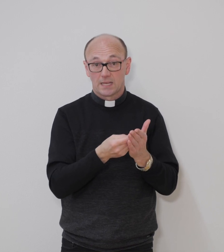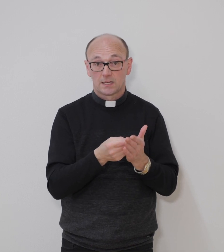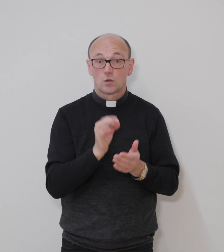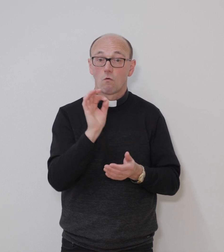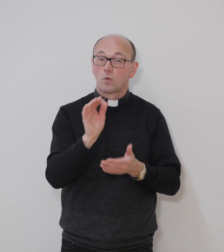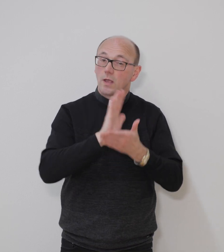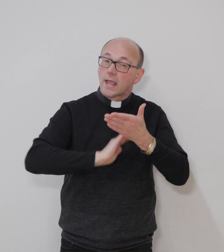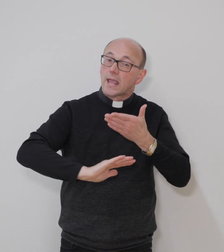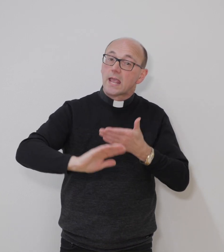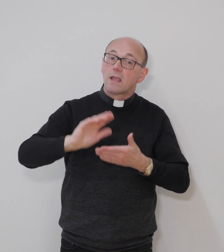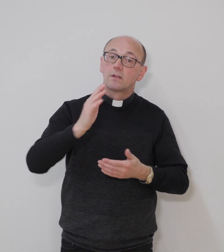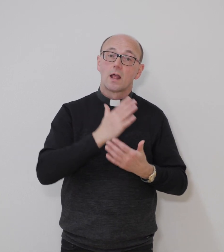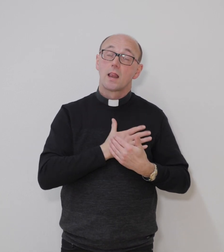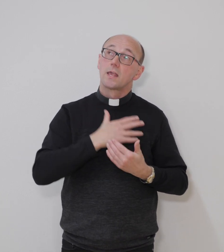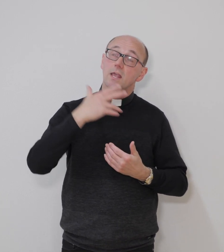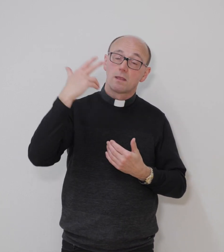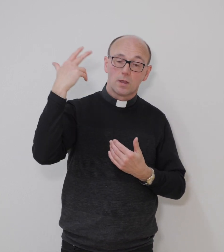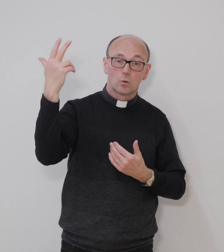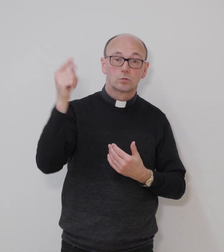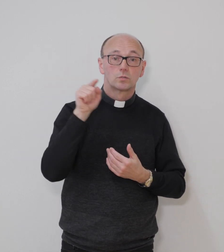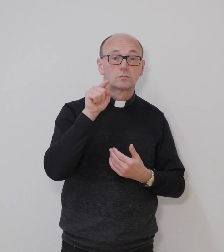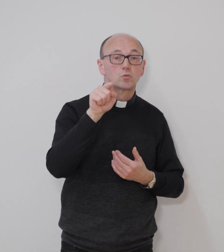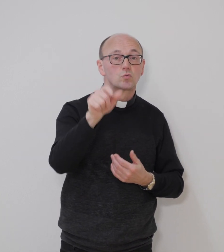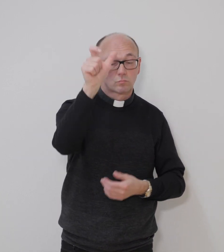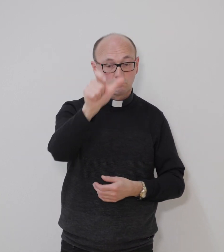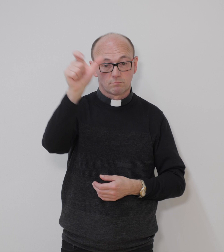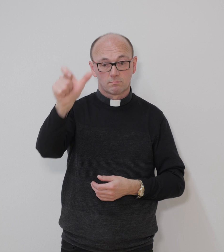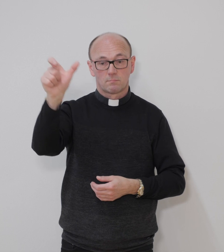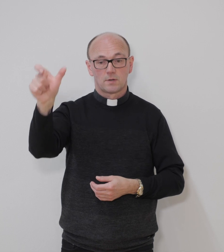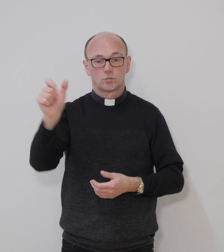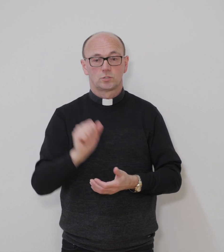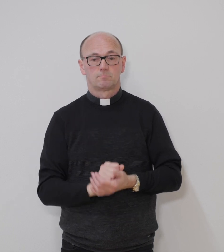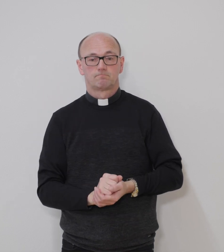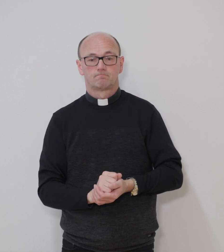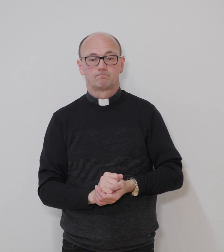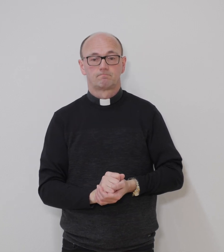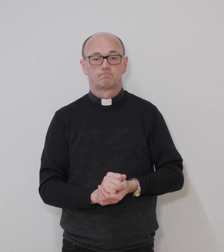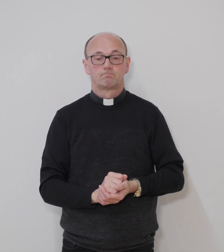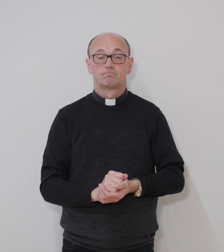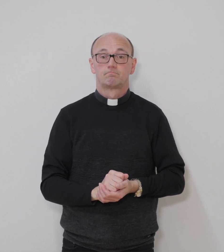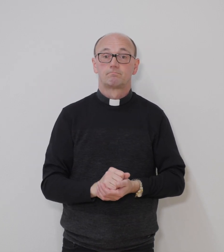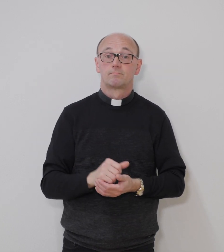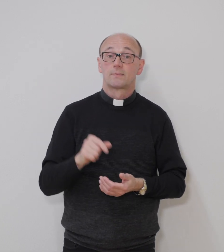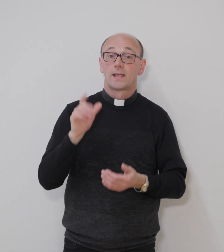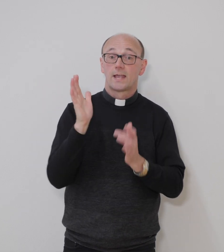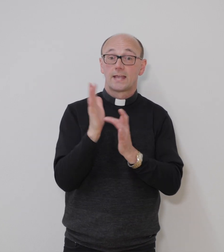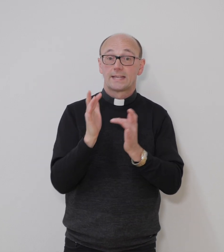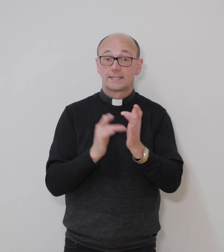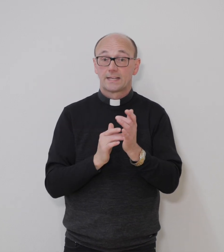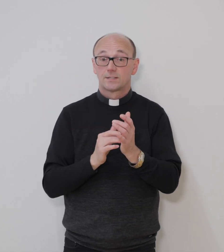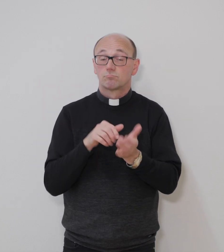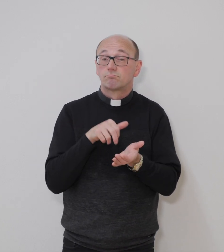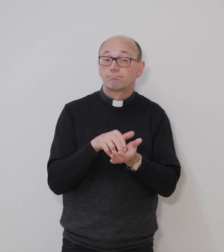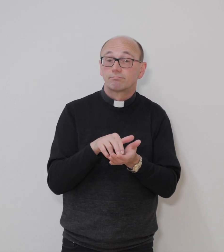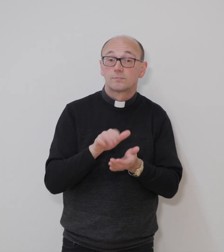niederschreiben und nach der Auferstehung Jesu von den Toten als frohe Botschaft in die Welt hinaustragen. Seine